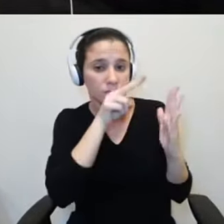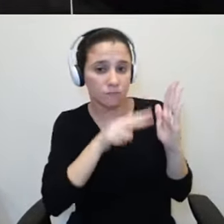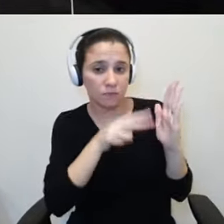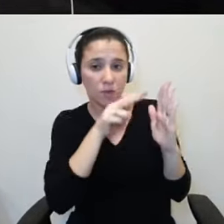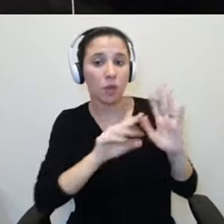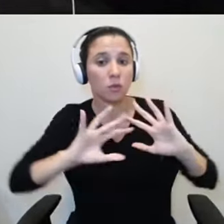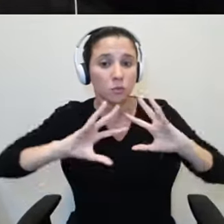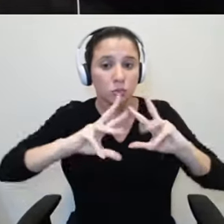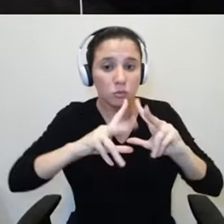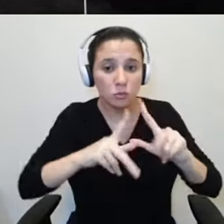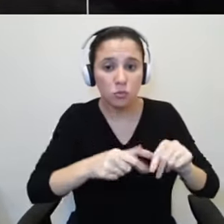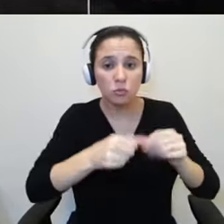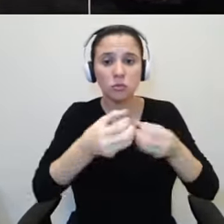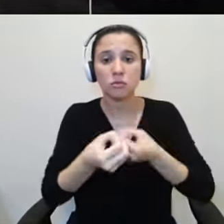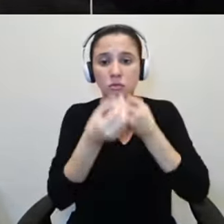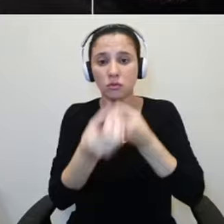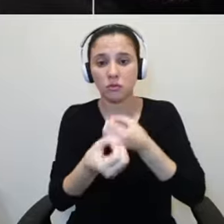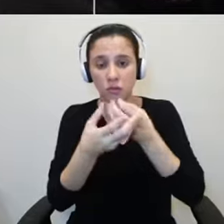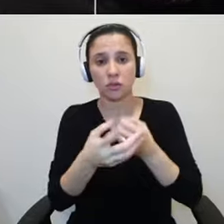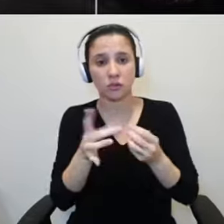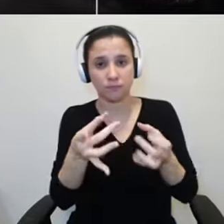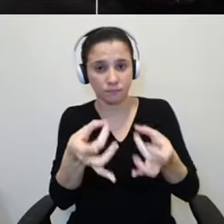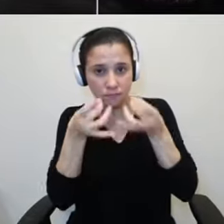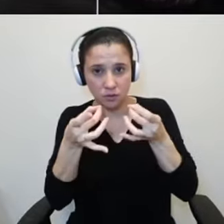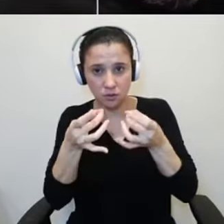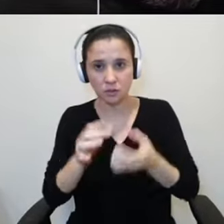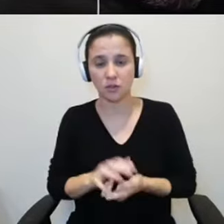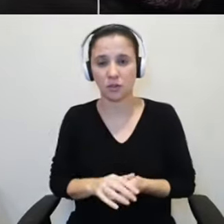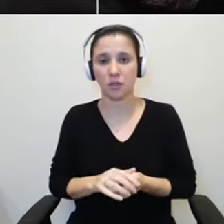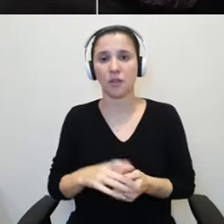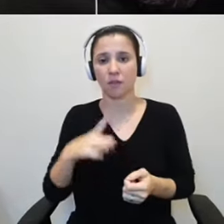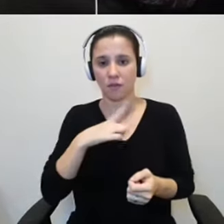partir do dia 13 a gente vai ter mais informações.